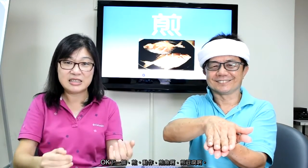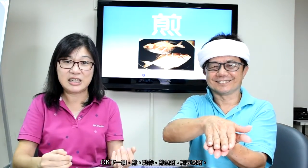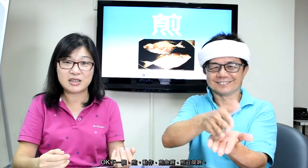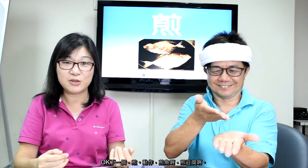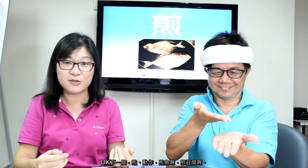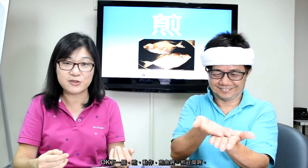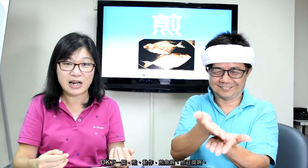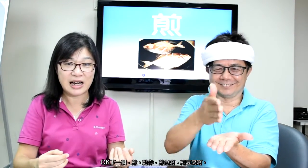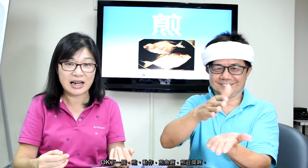煎豆腐啊，